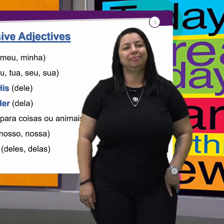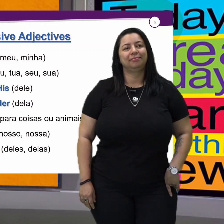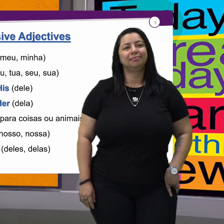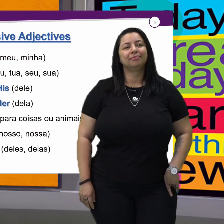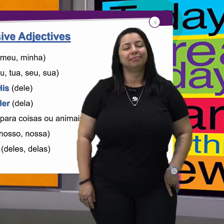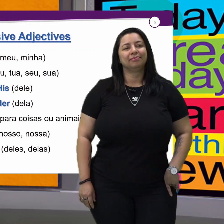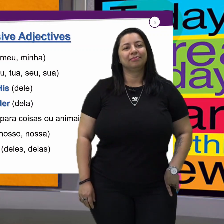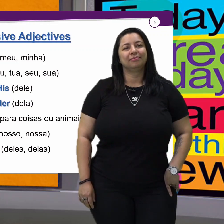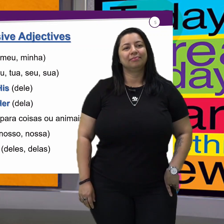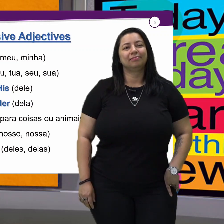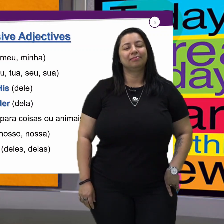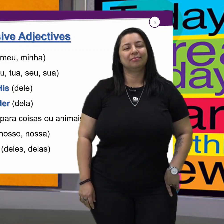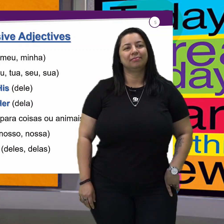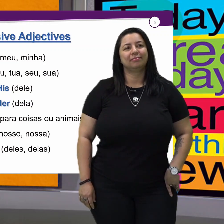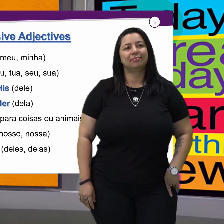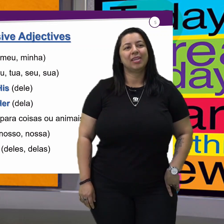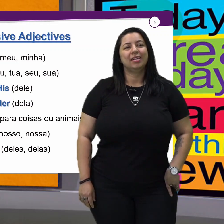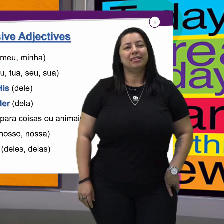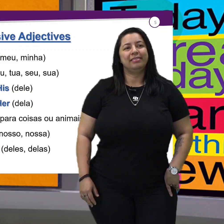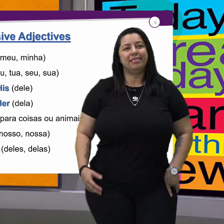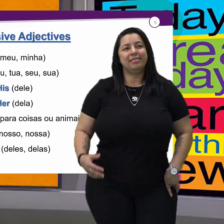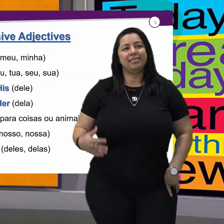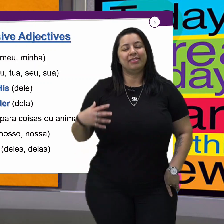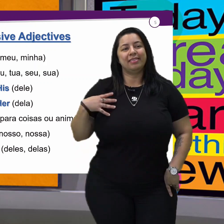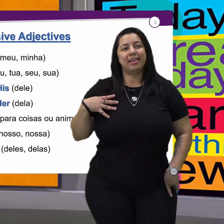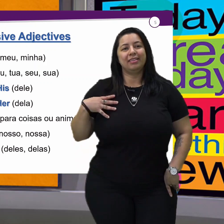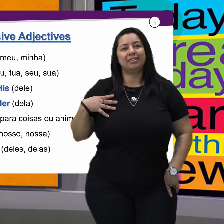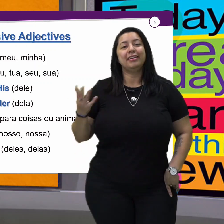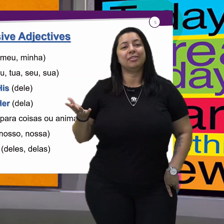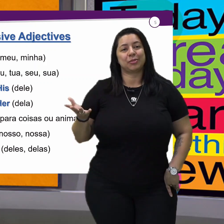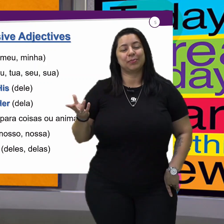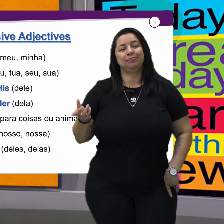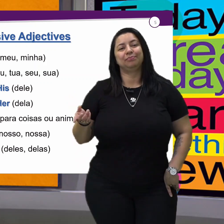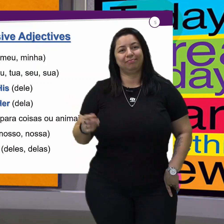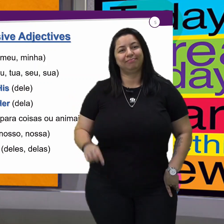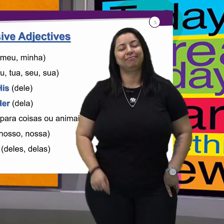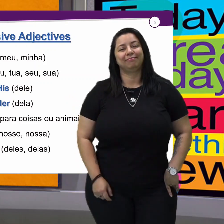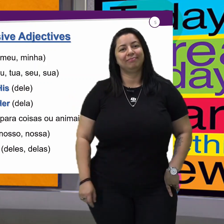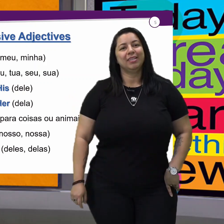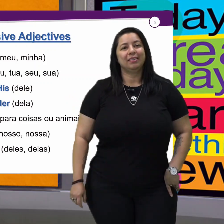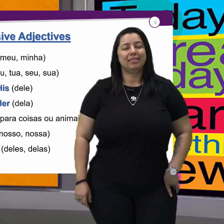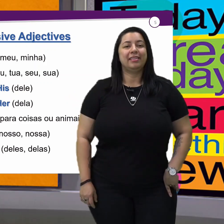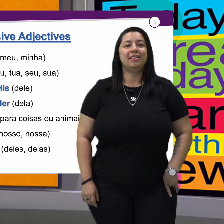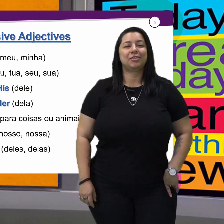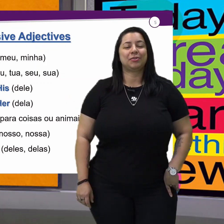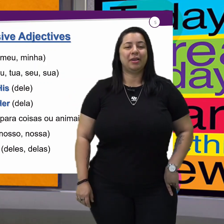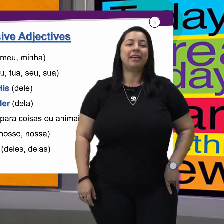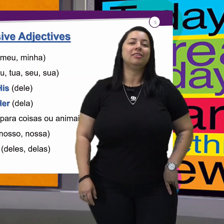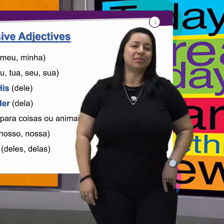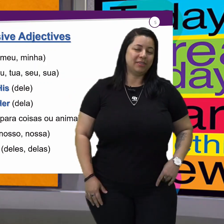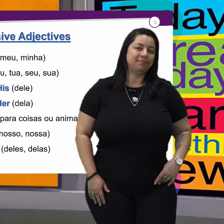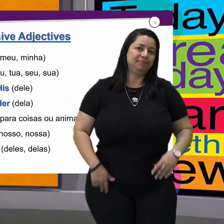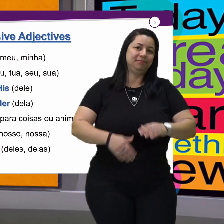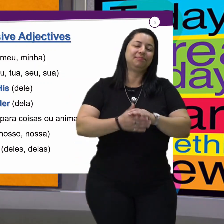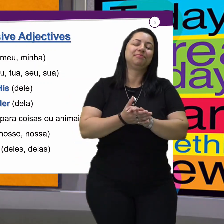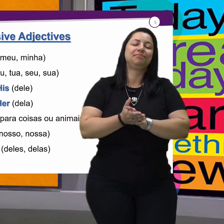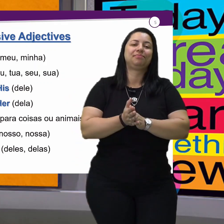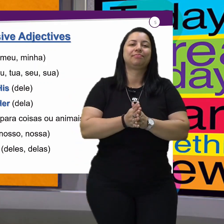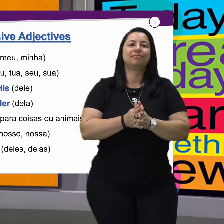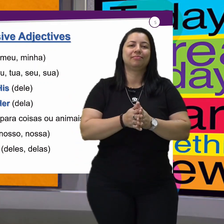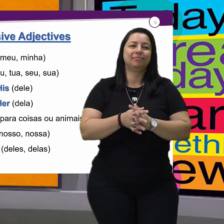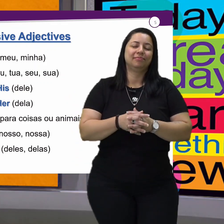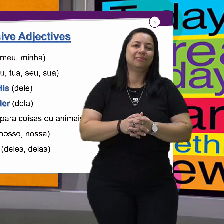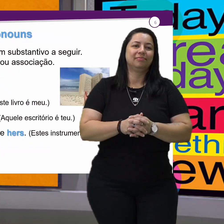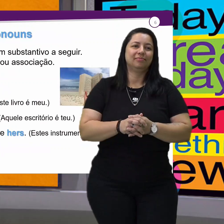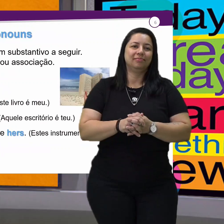dois aqui. Porque eles vão falar de quê? Vão falar da posse de uma pessoa, de um homem ou de uma mulher.